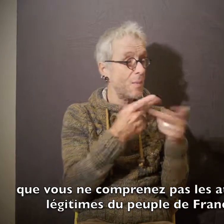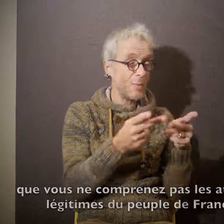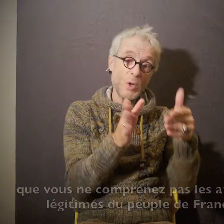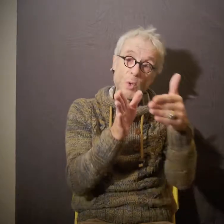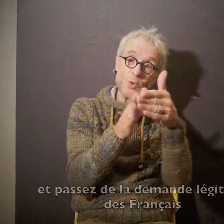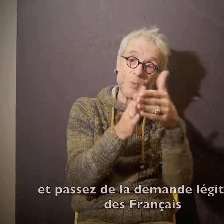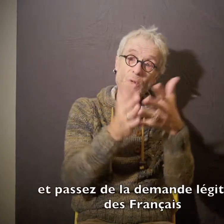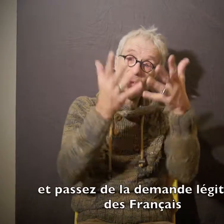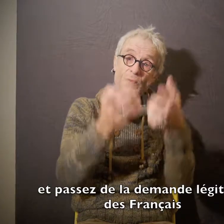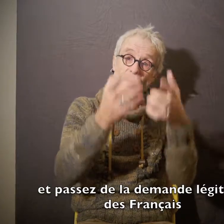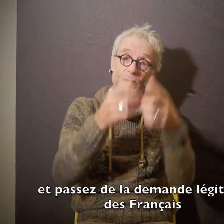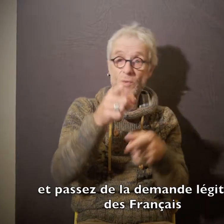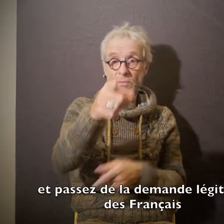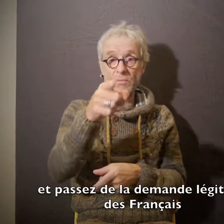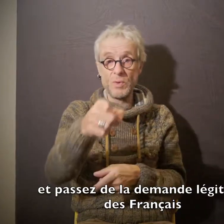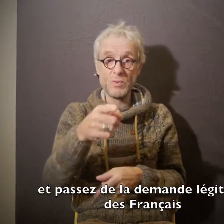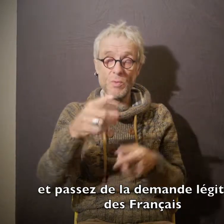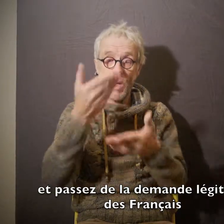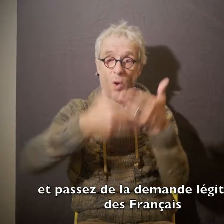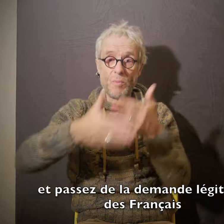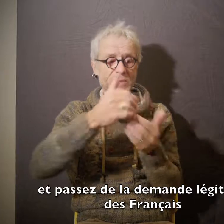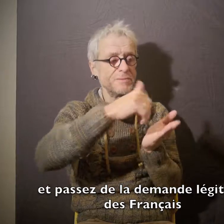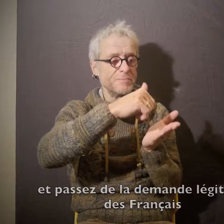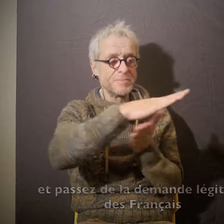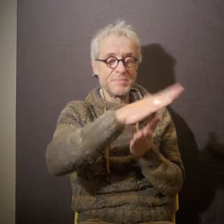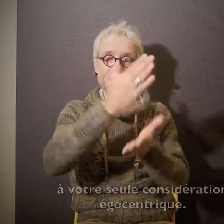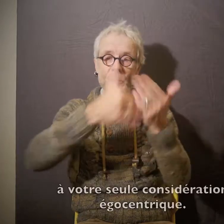légitime des Français à votre seule considération égocentrique.